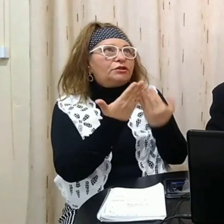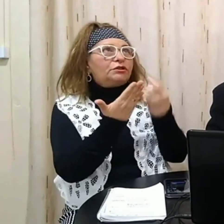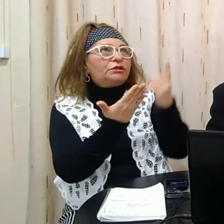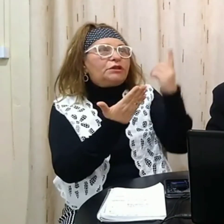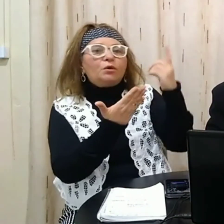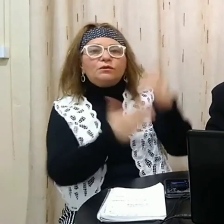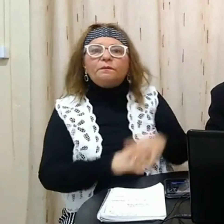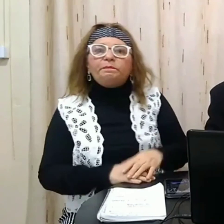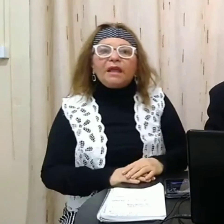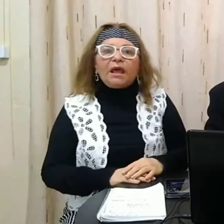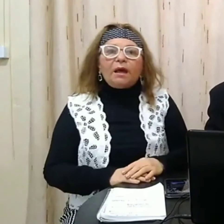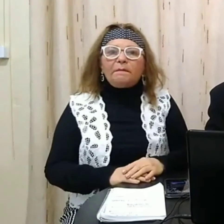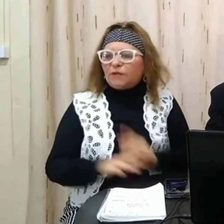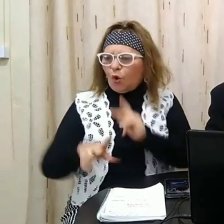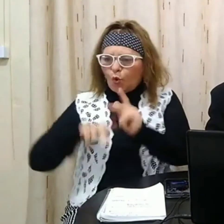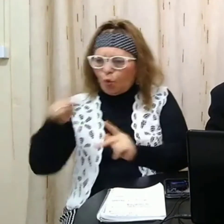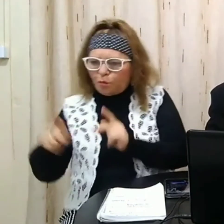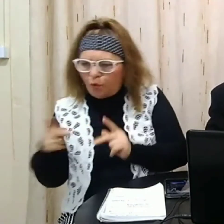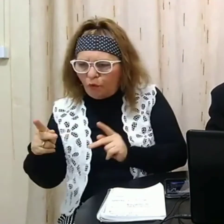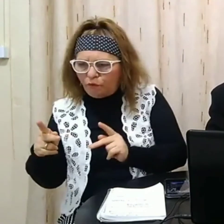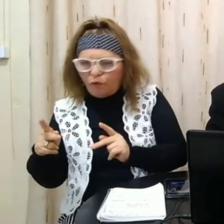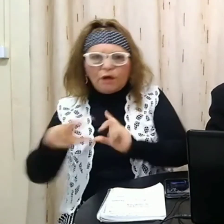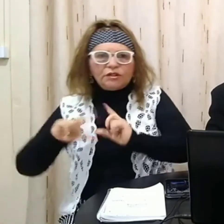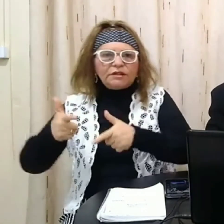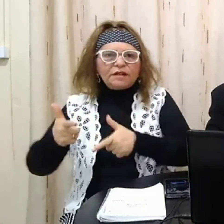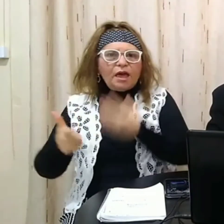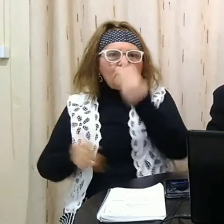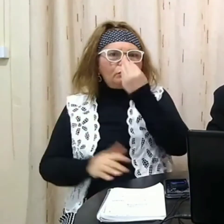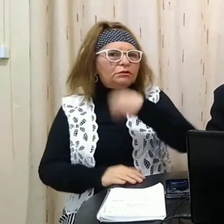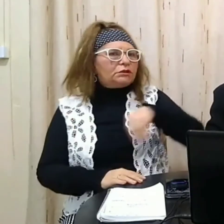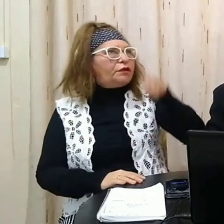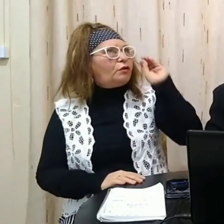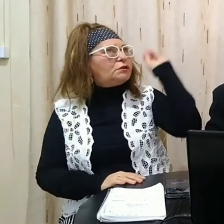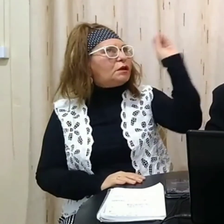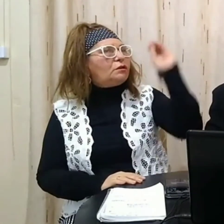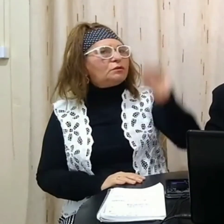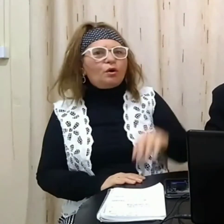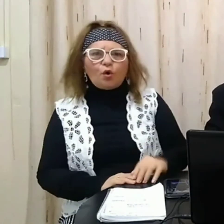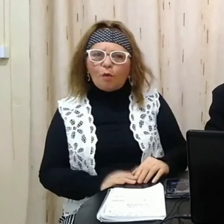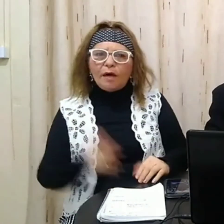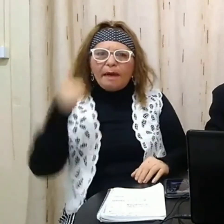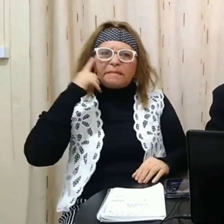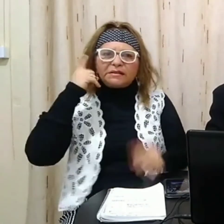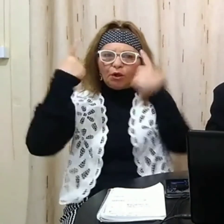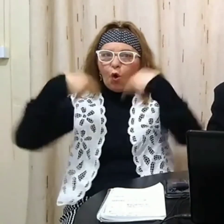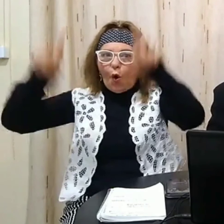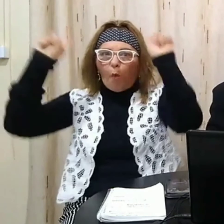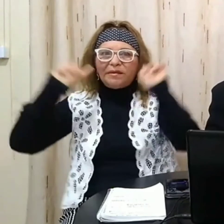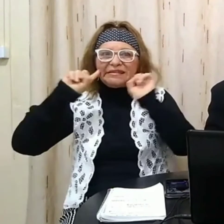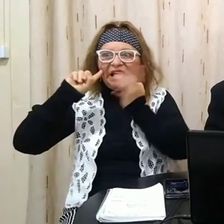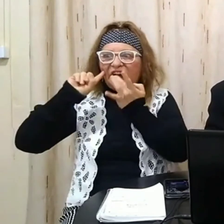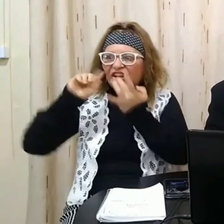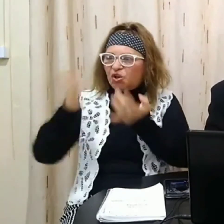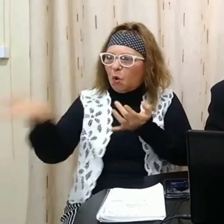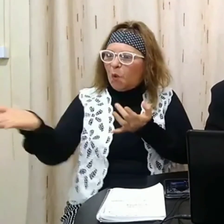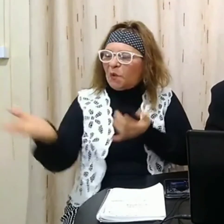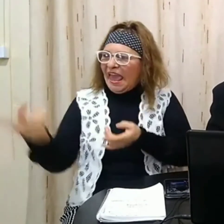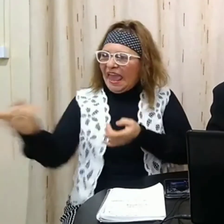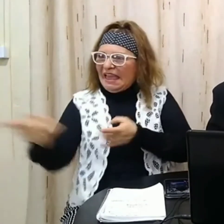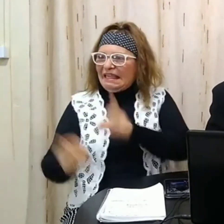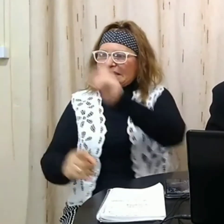Como foi que o povo então desvalorizou a Deus? Primeiro, atribuindo ao bezerro de ouro o que Deus fez por